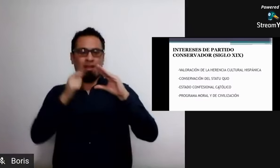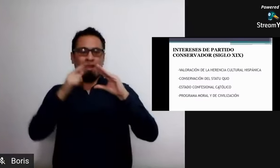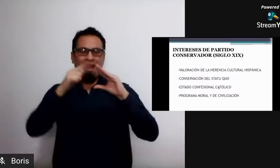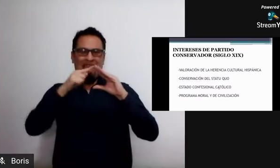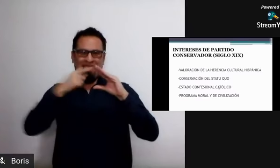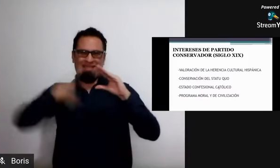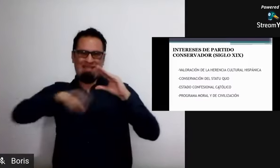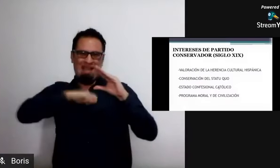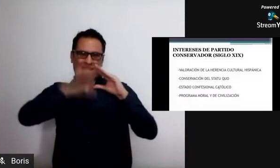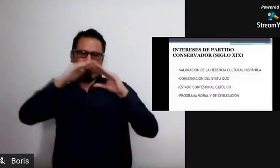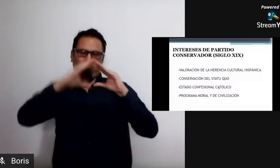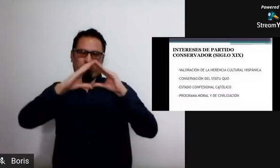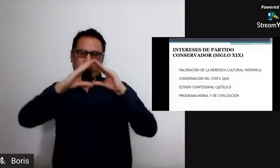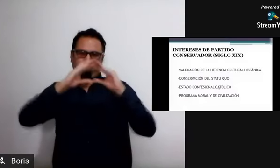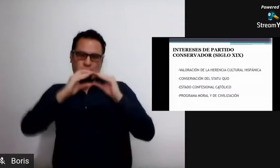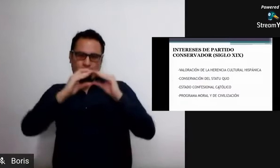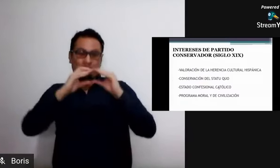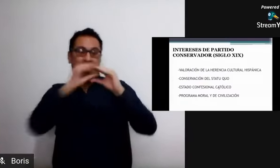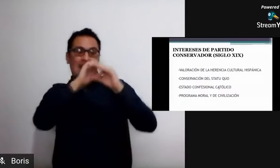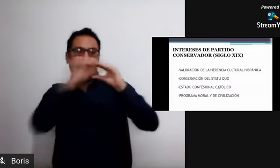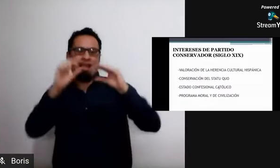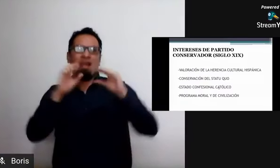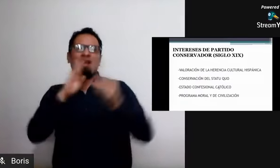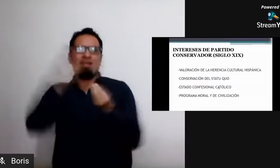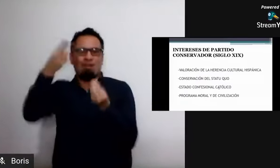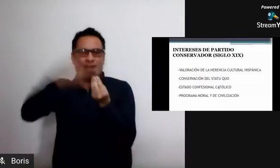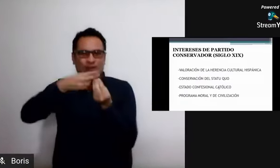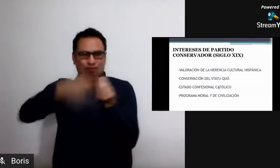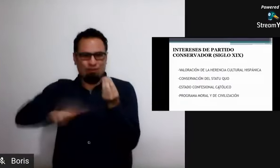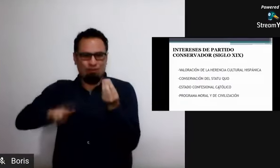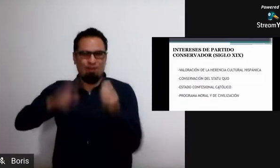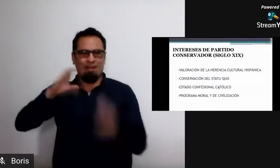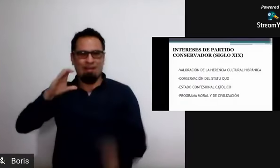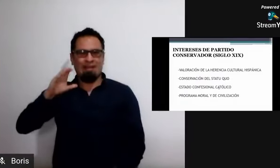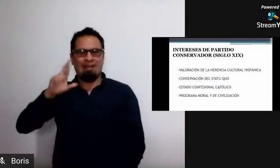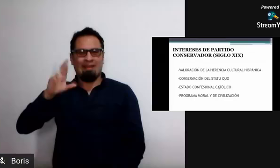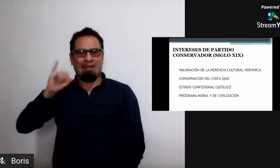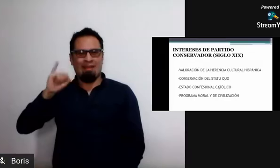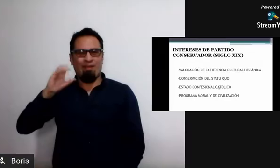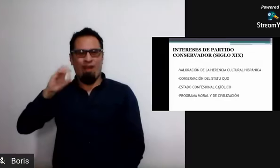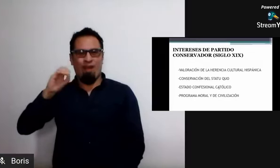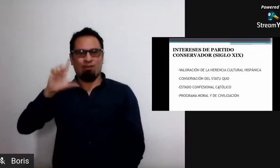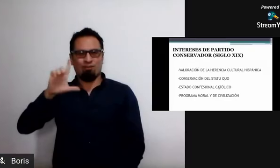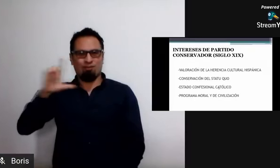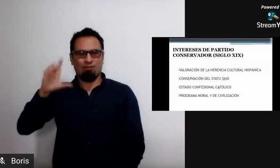Cuando hablamos de la conservación del statu quo, si hablamos de